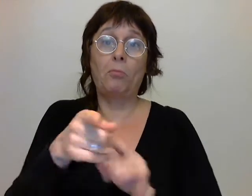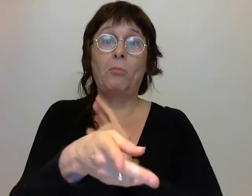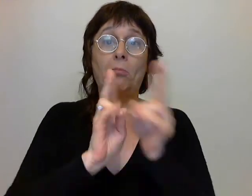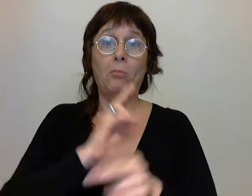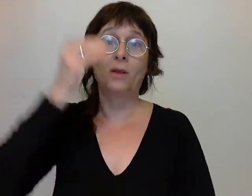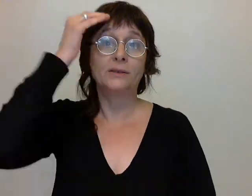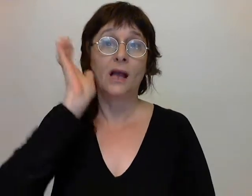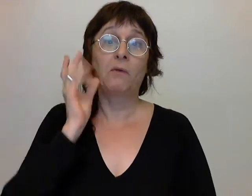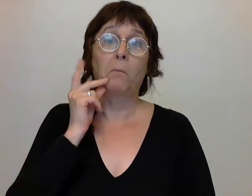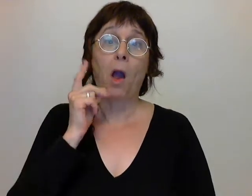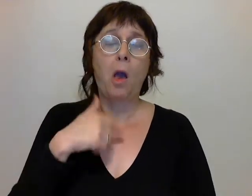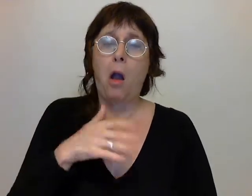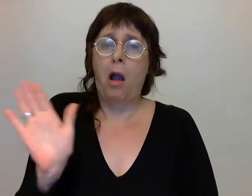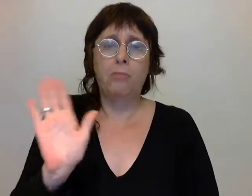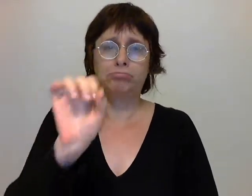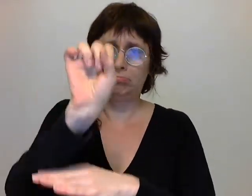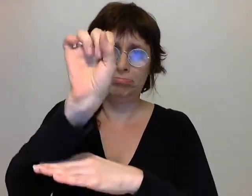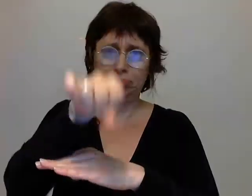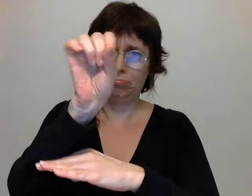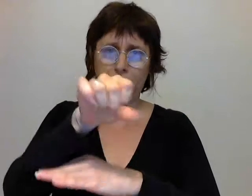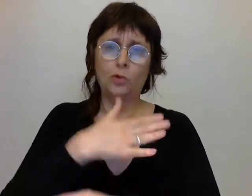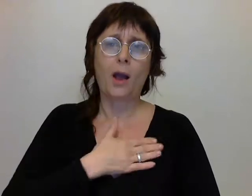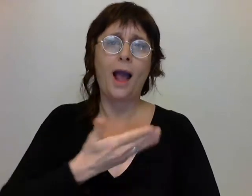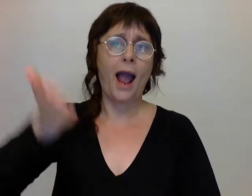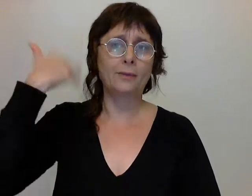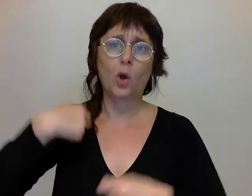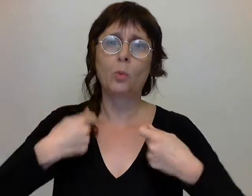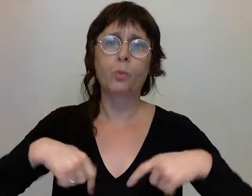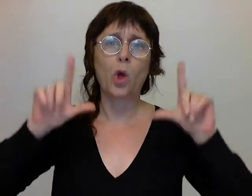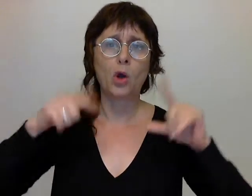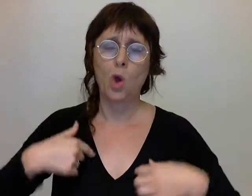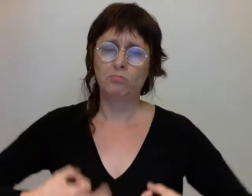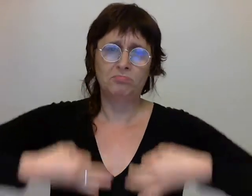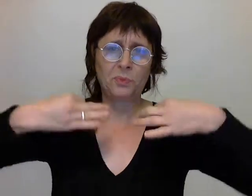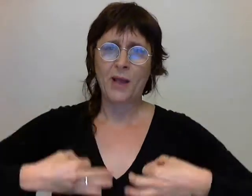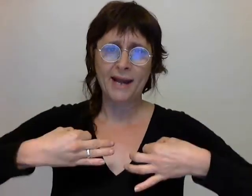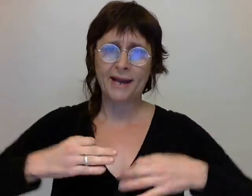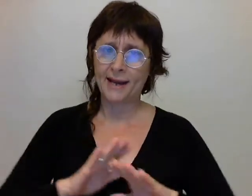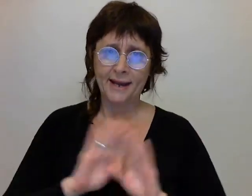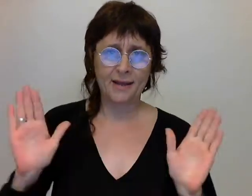La podía salir, sí. aquí me entran en la parte de